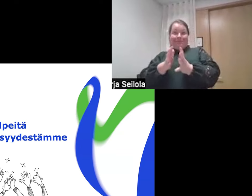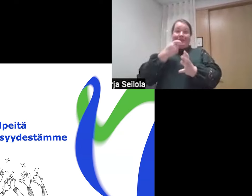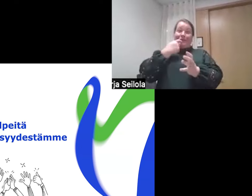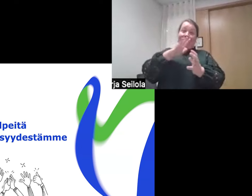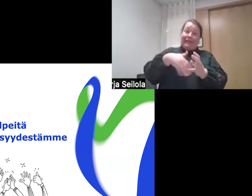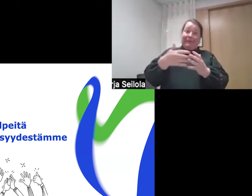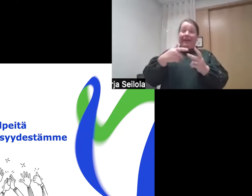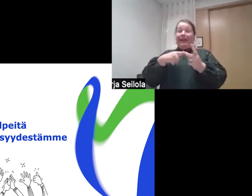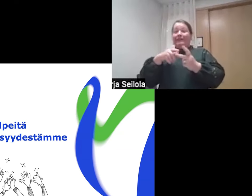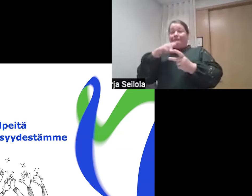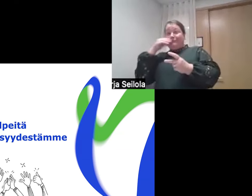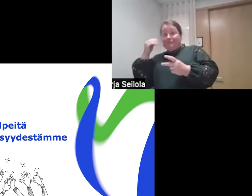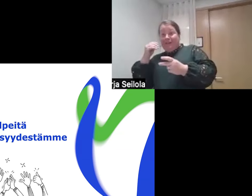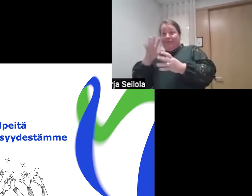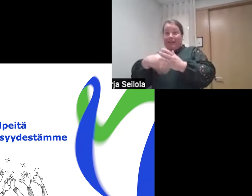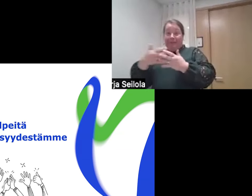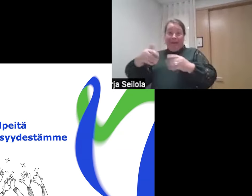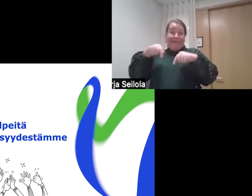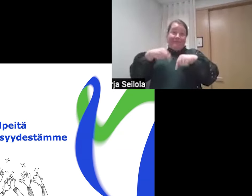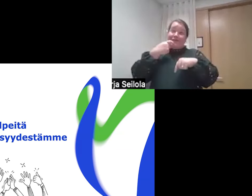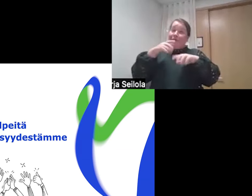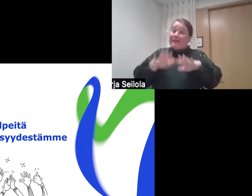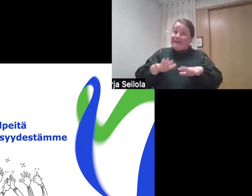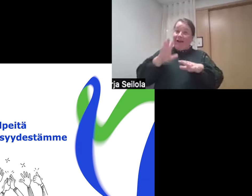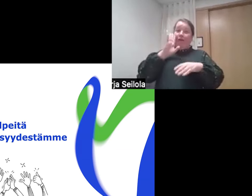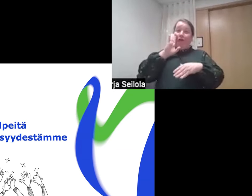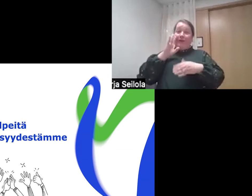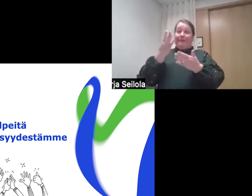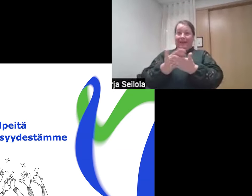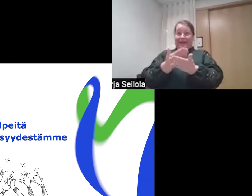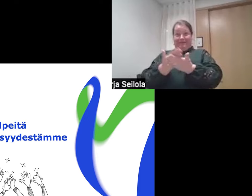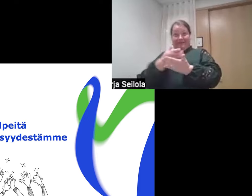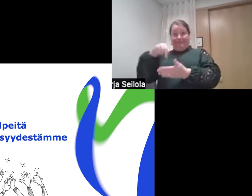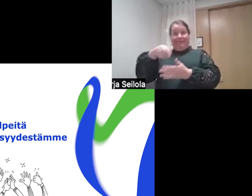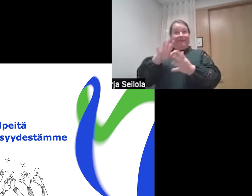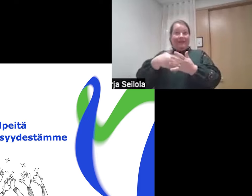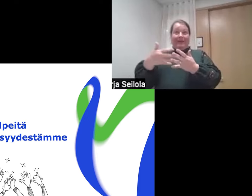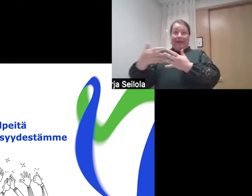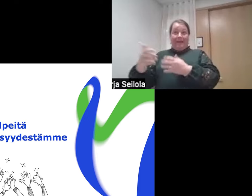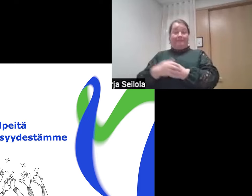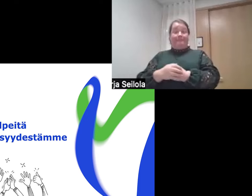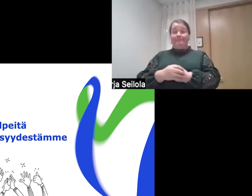viittomakielisiä. Me saamme käyttää omia viittomakieliämme.